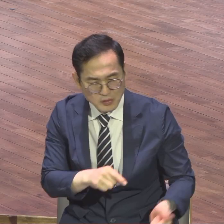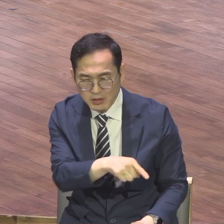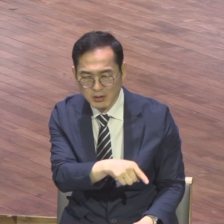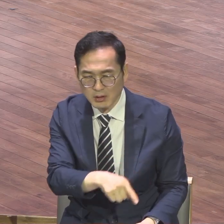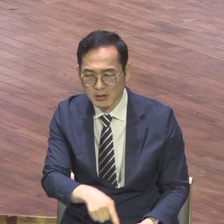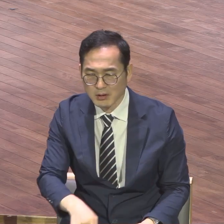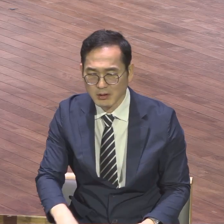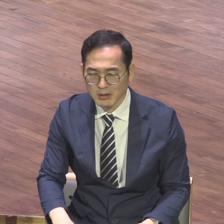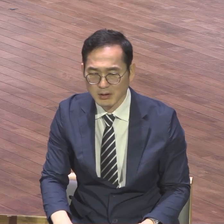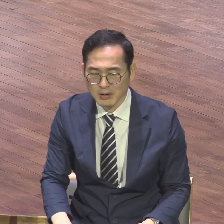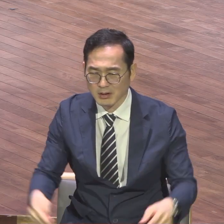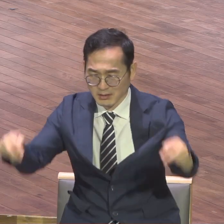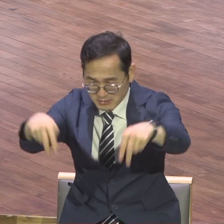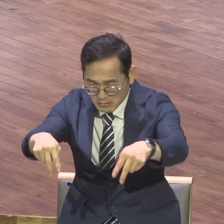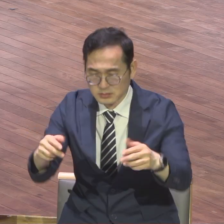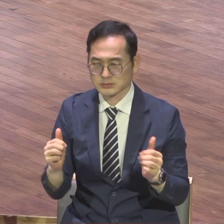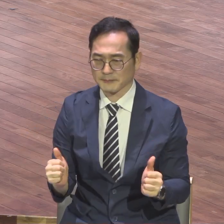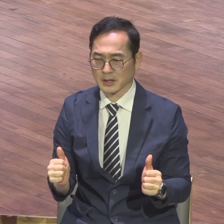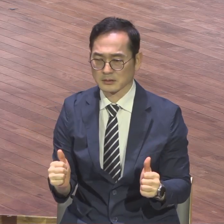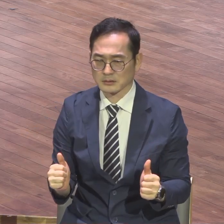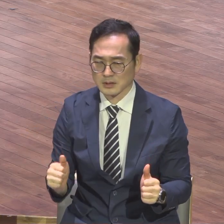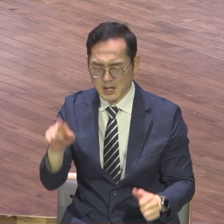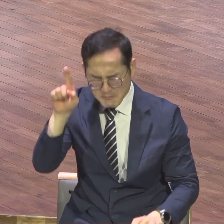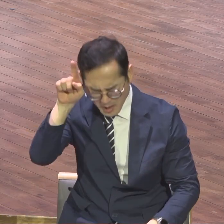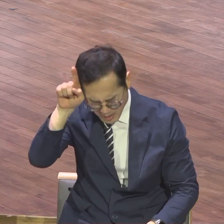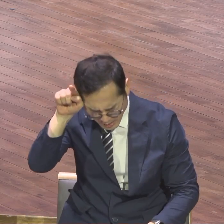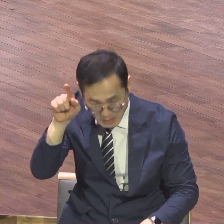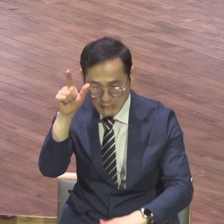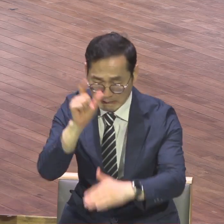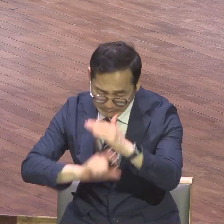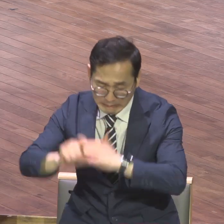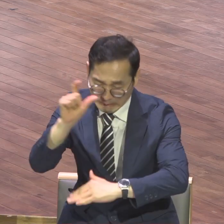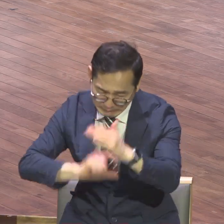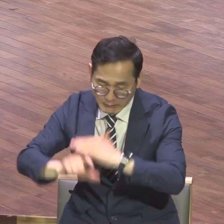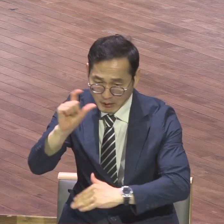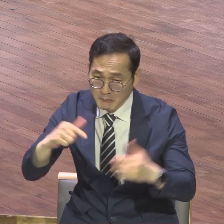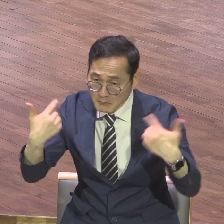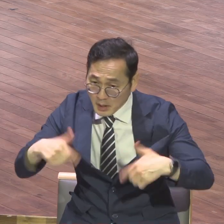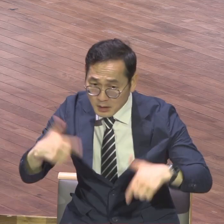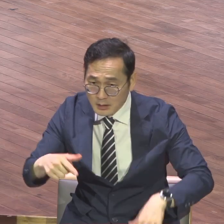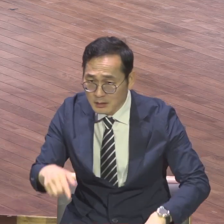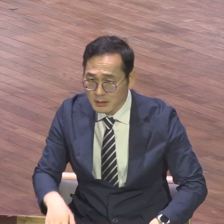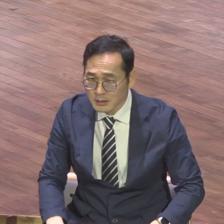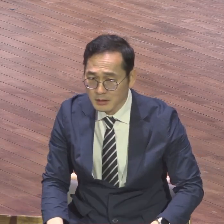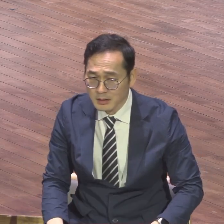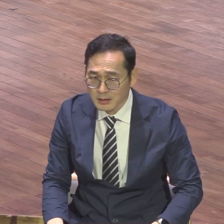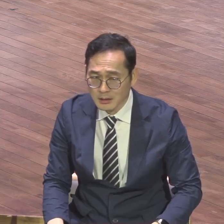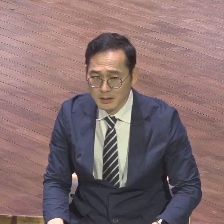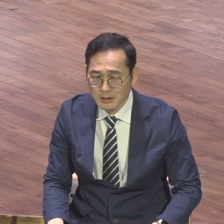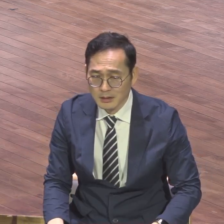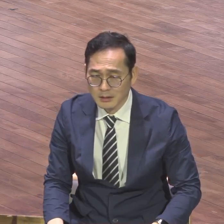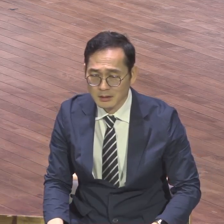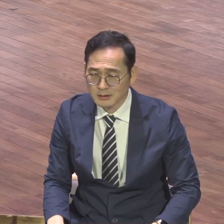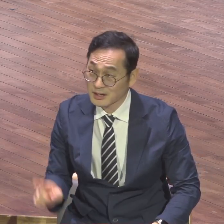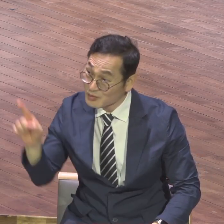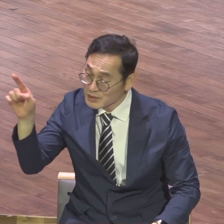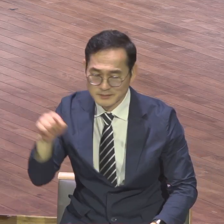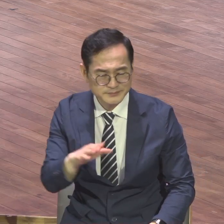종일 서 있어야 되고 모세도 하루 종일 해야 되는데 이대로 장인이 그러면 야 너 그래야